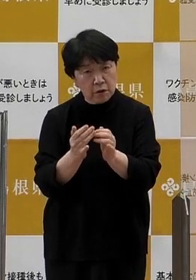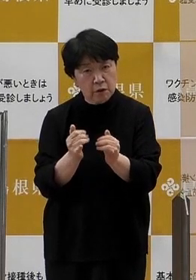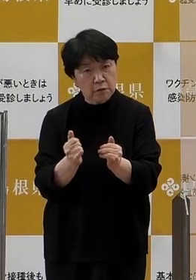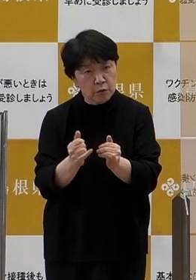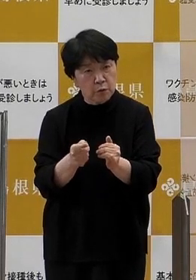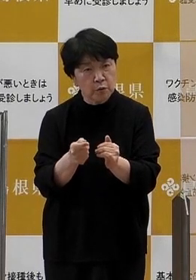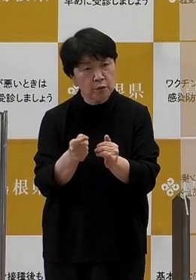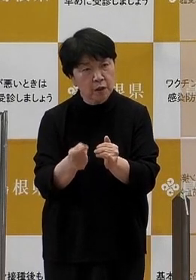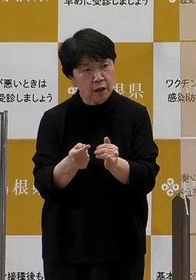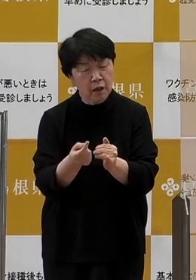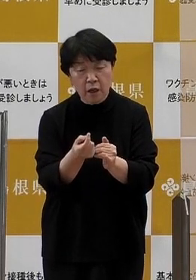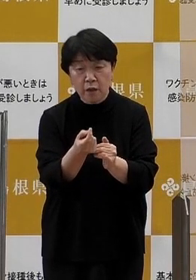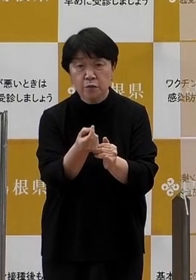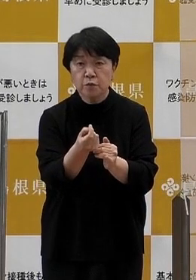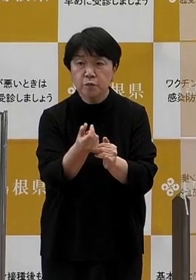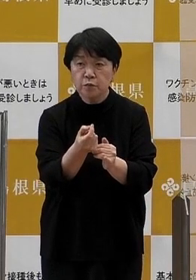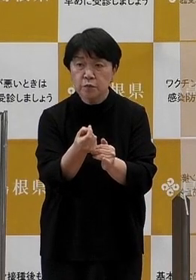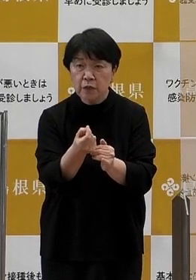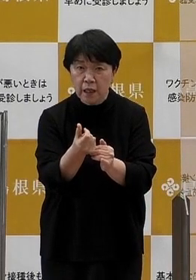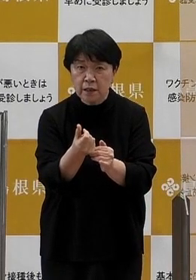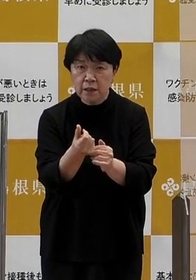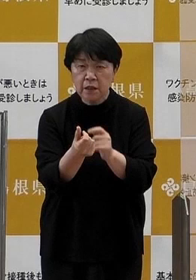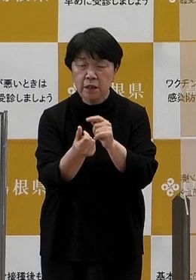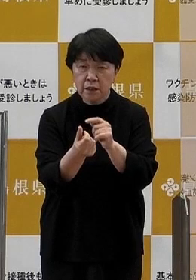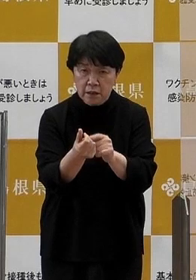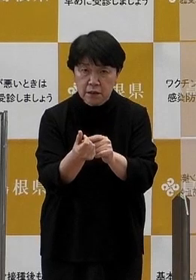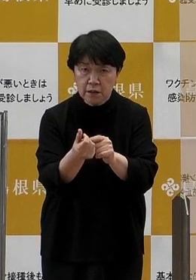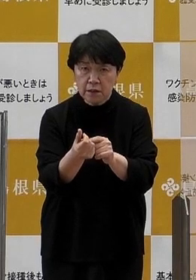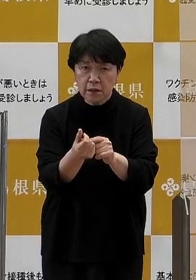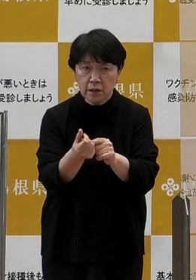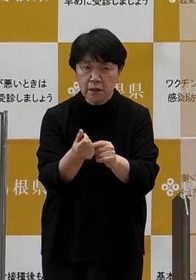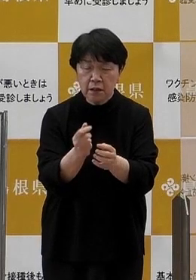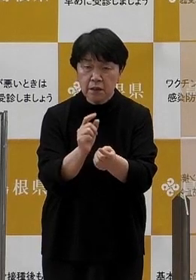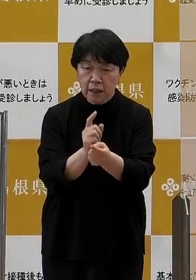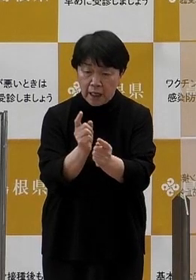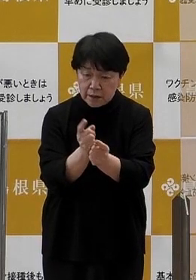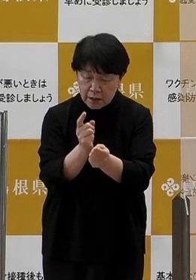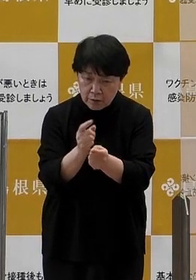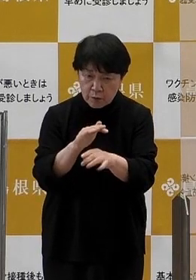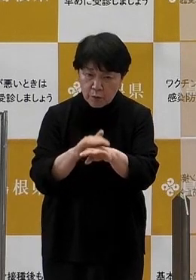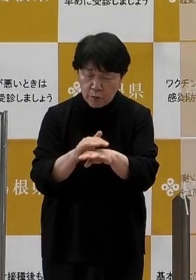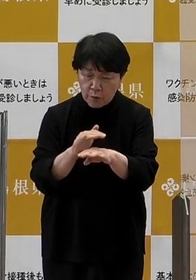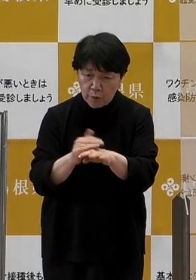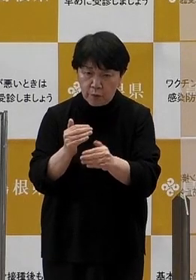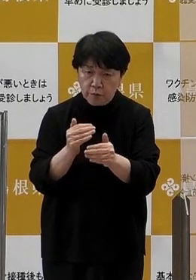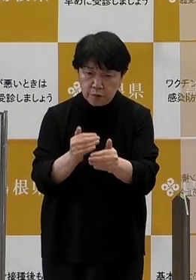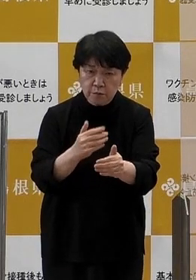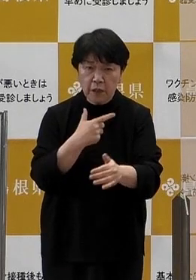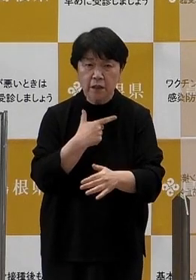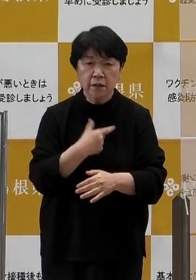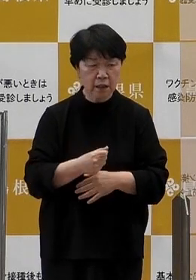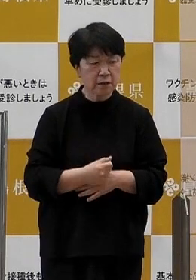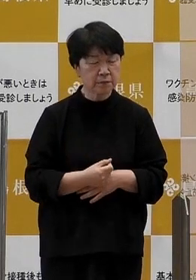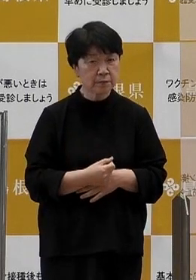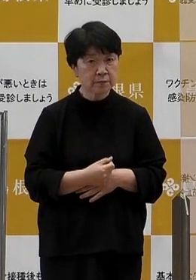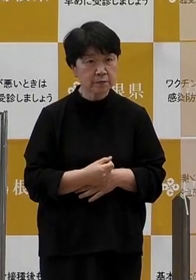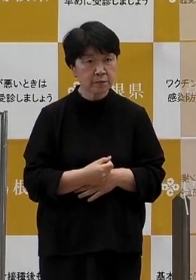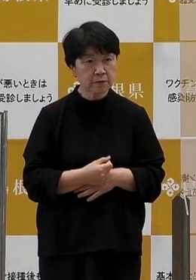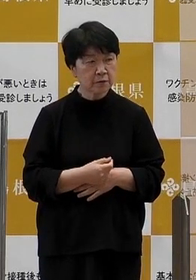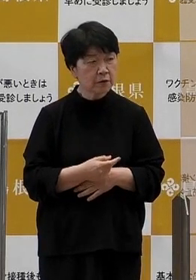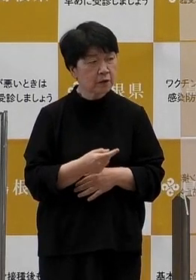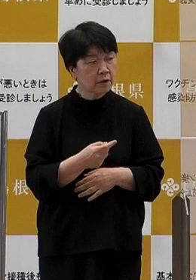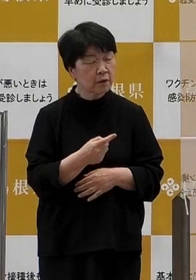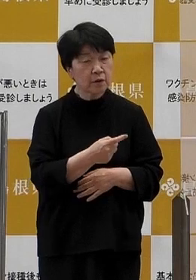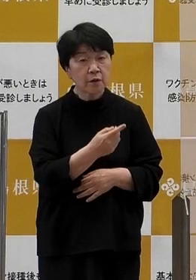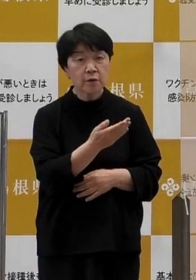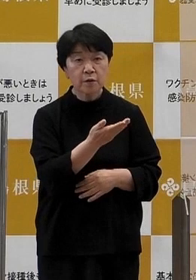ない、政策を取るべきじゃないと思ってます。で、もう一つ言うと、これだと数字が